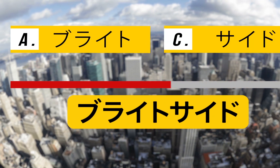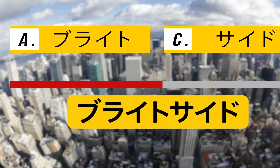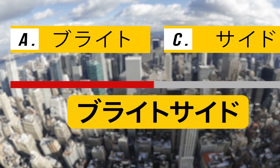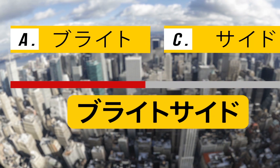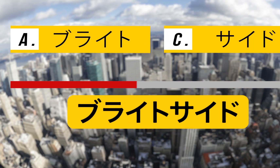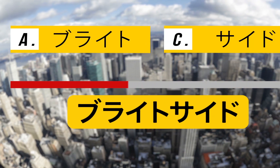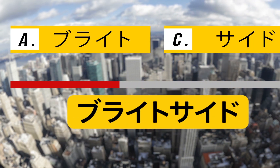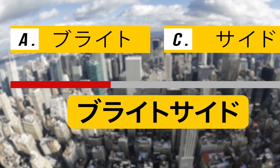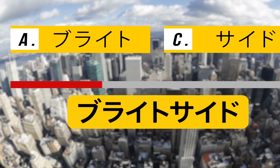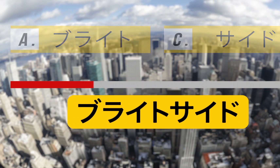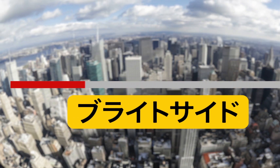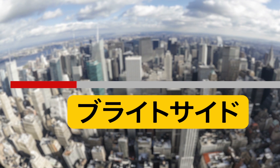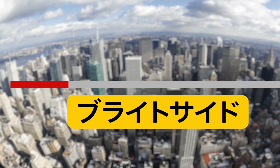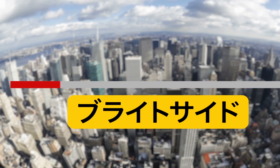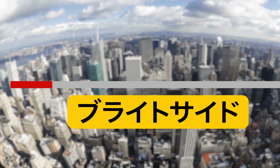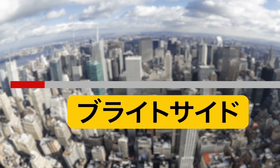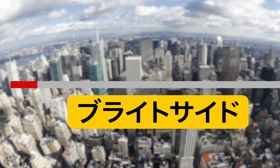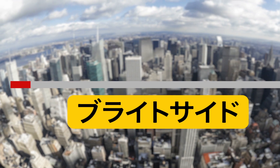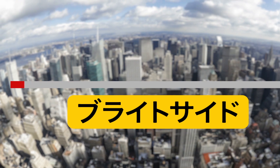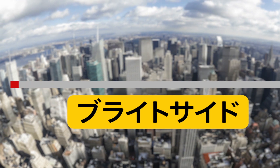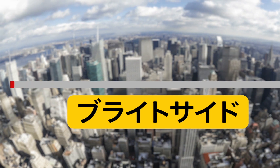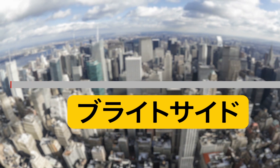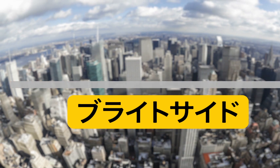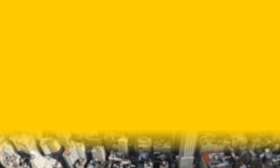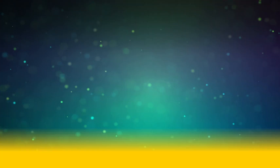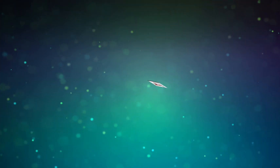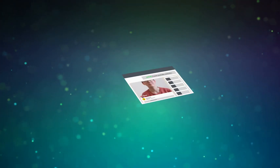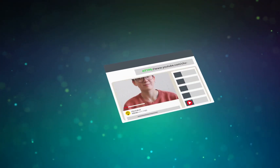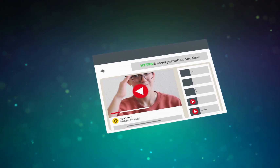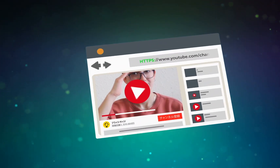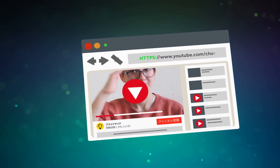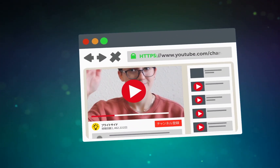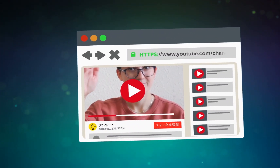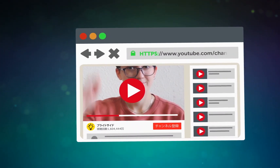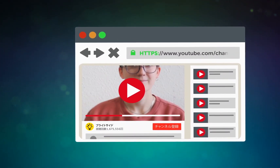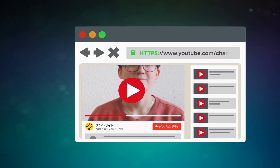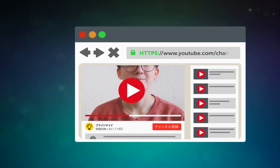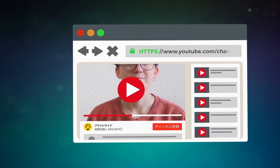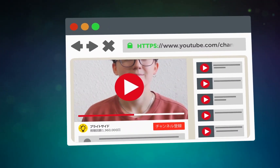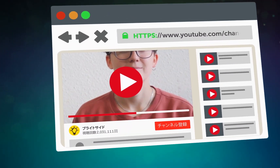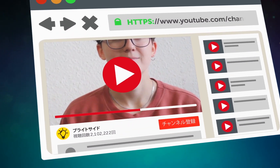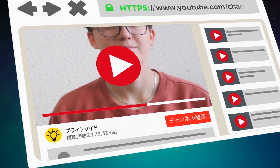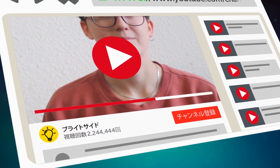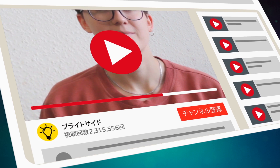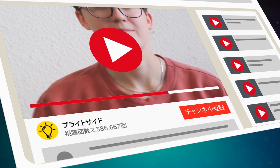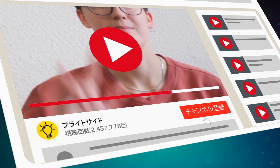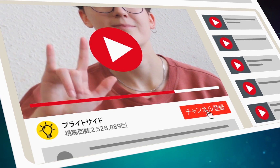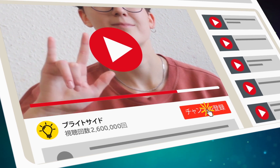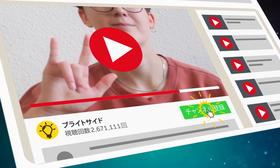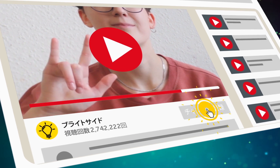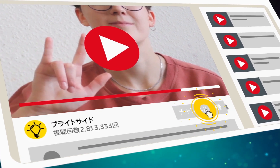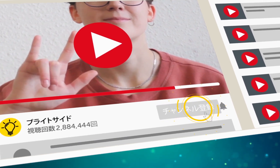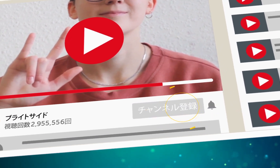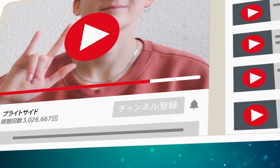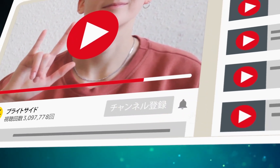後にその予想が正しかったか答えを発表します。始める前にチャンネル登録をしてお知らせボタ